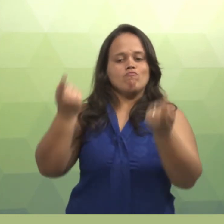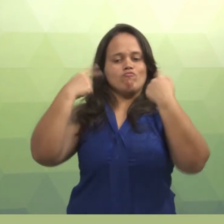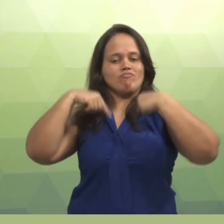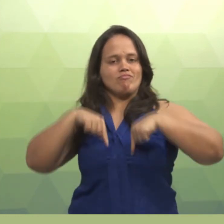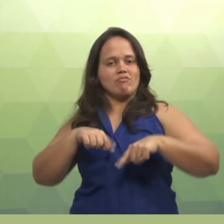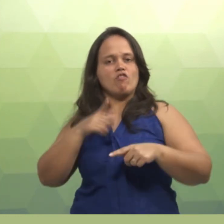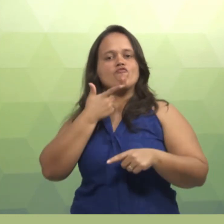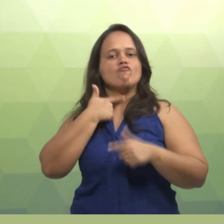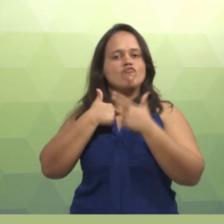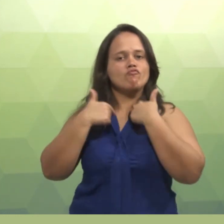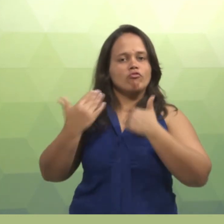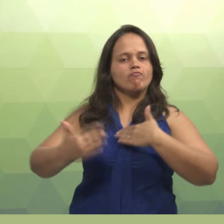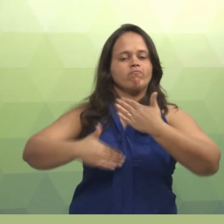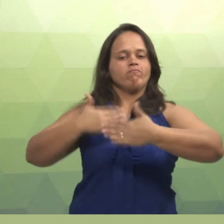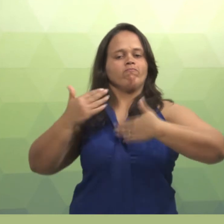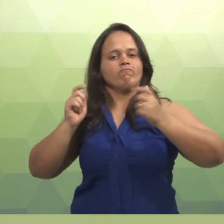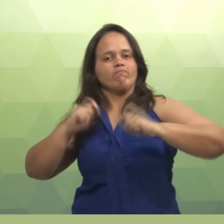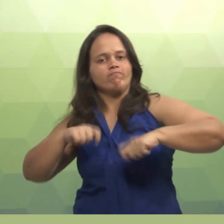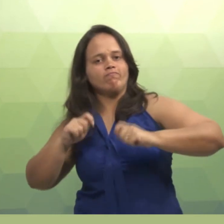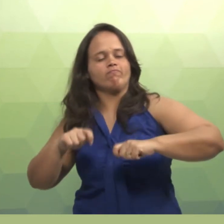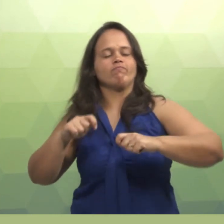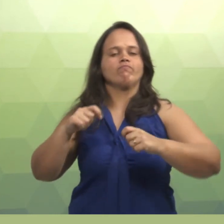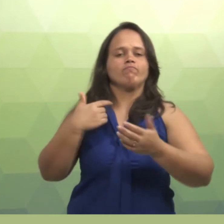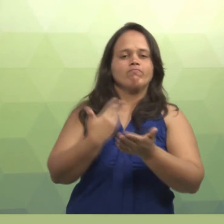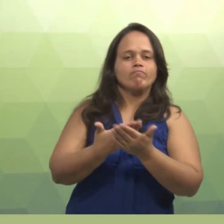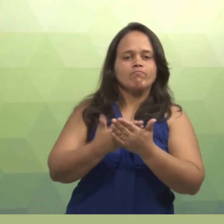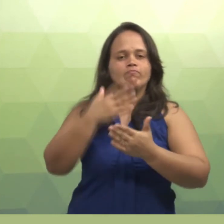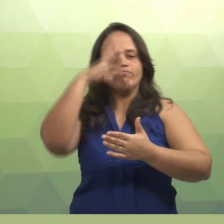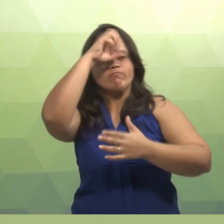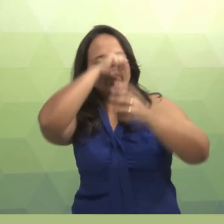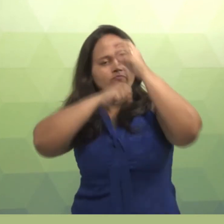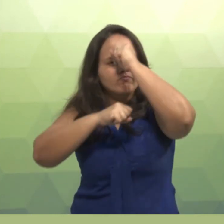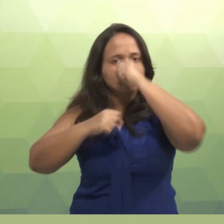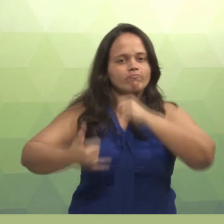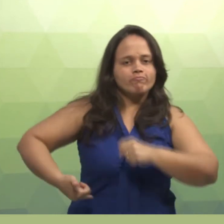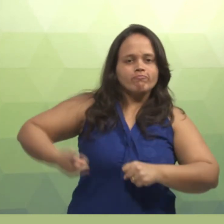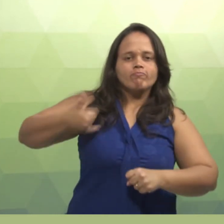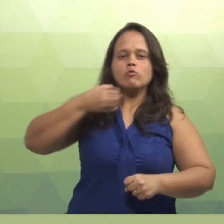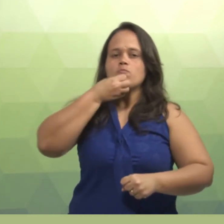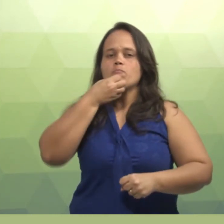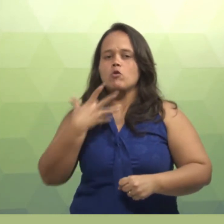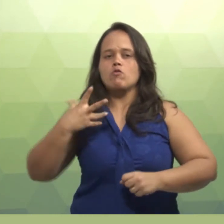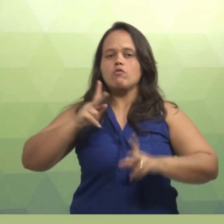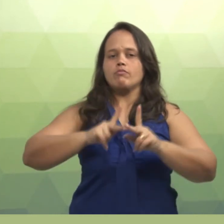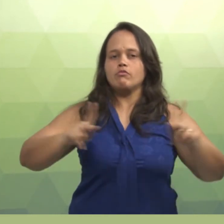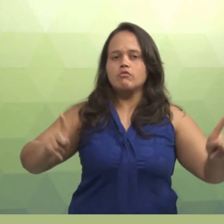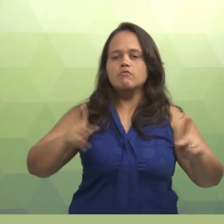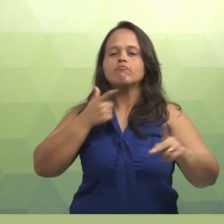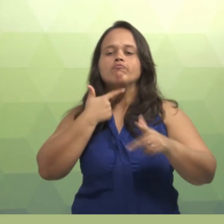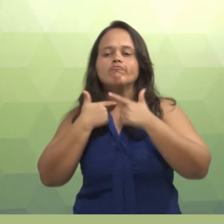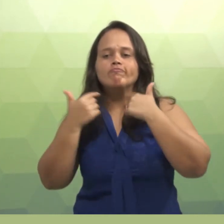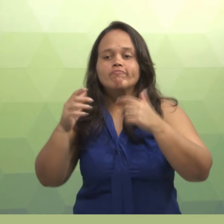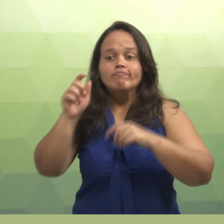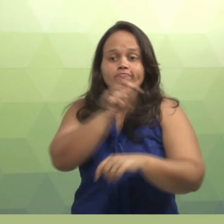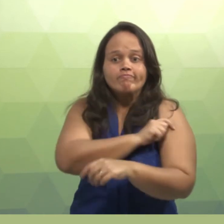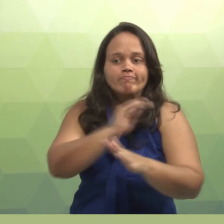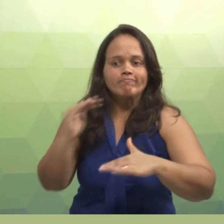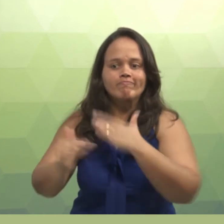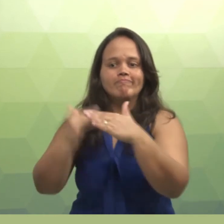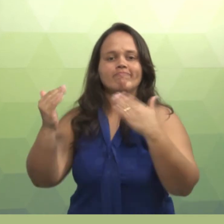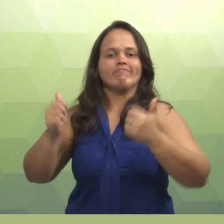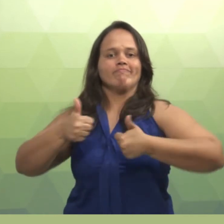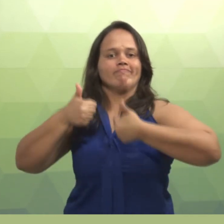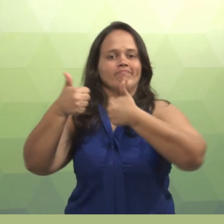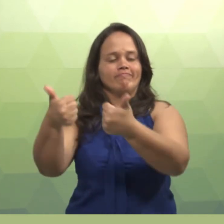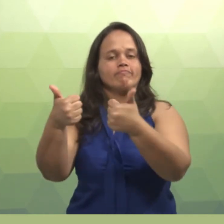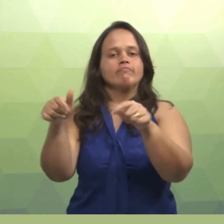gosto daquilo que faz, ter a vaidade de ser um bom professor, desejar o sucesso do aluno e ainda construir oportunidades de